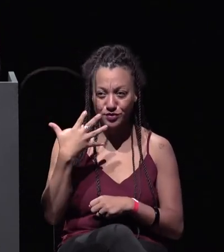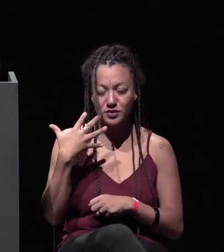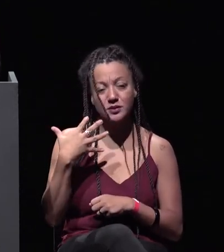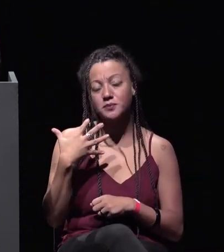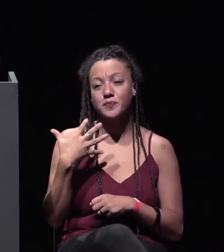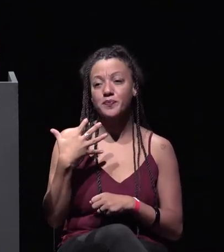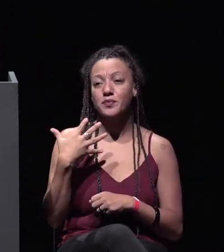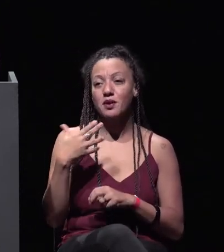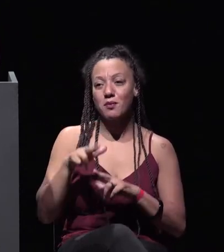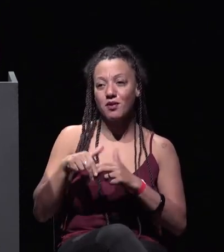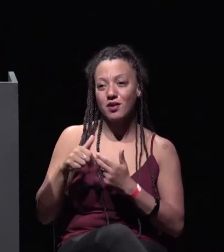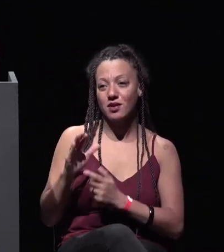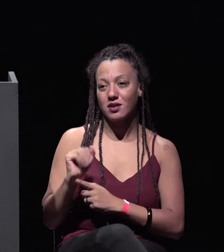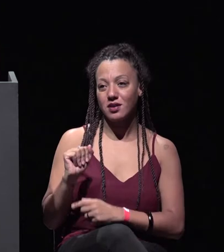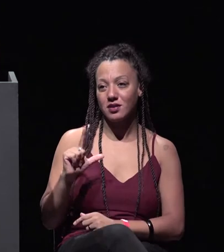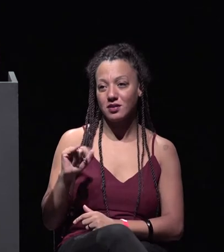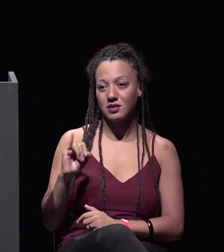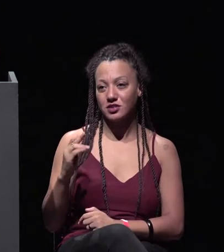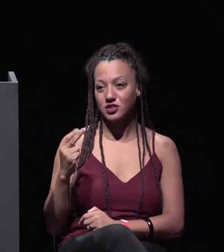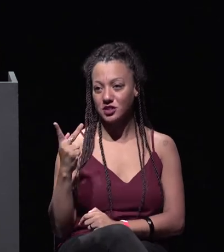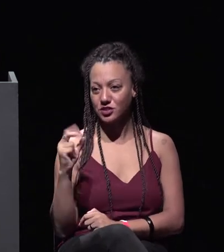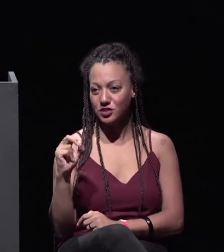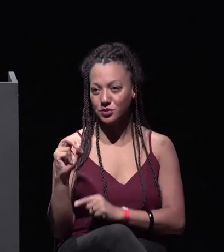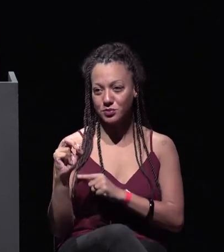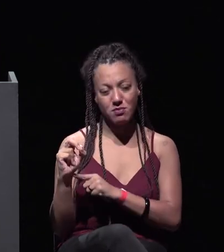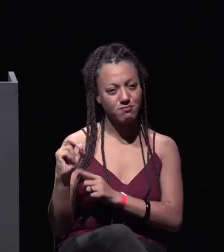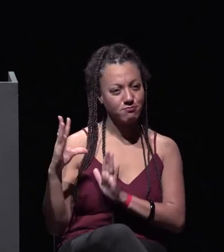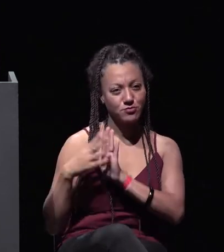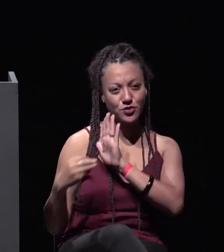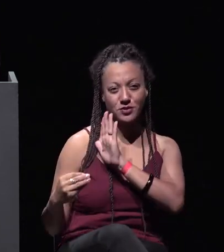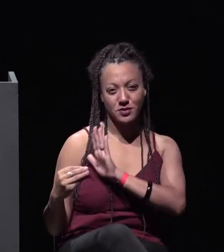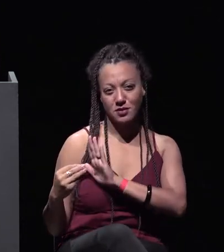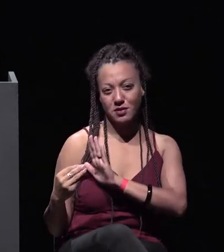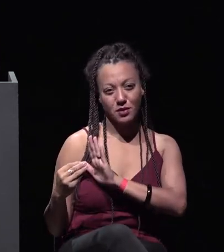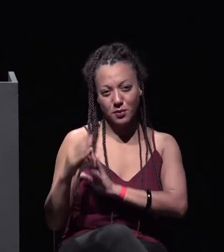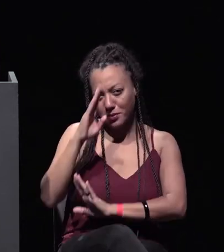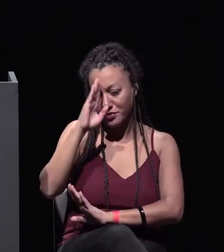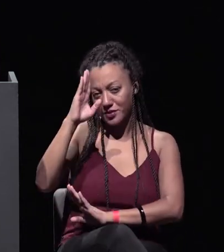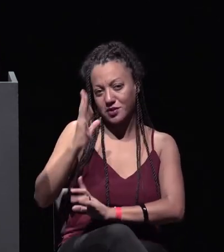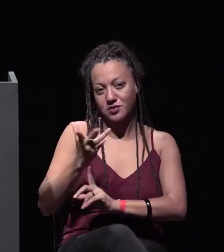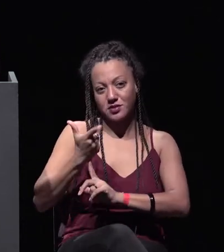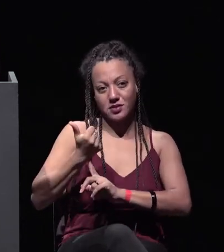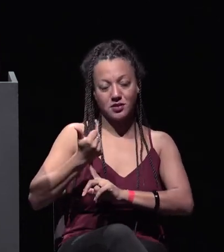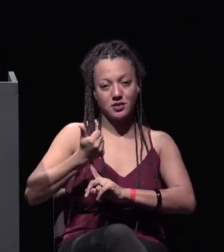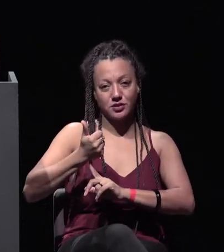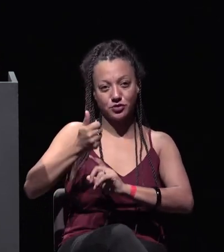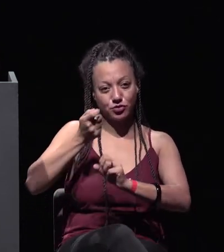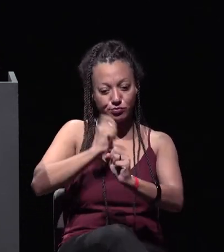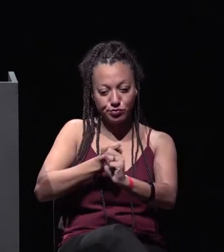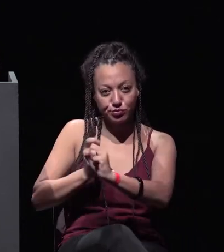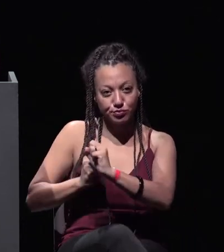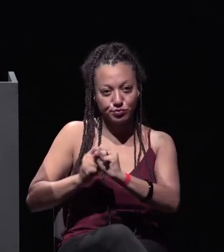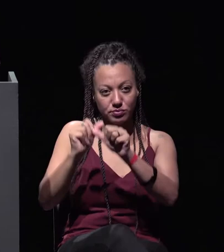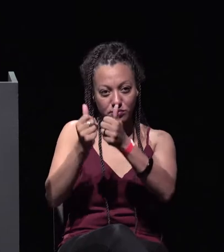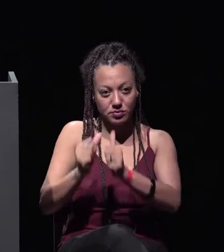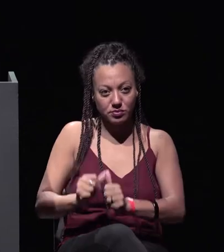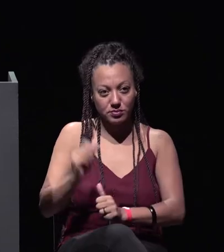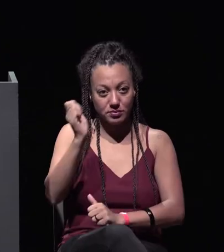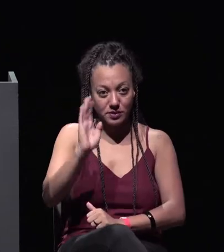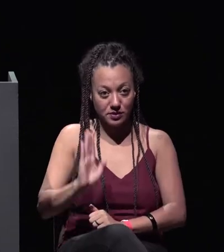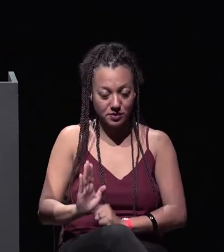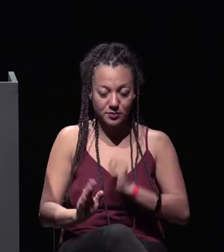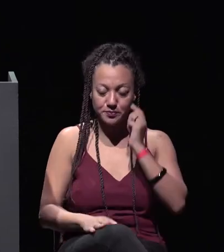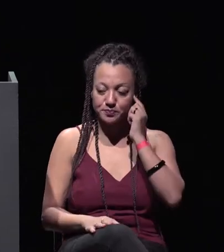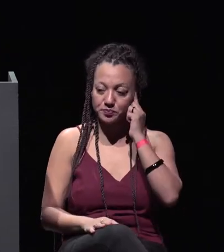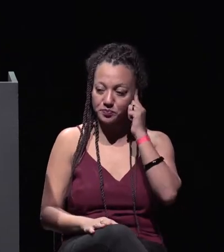à o jardim enquanto o modelo preferencial na estruturação da arte brasileira igualmente como estava dizendo a